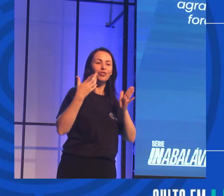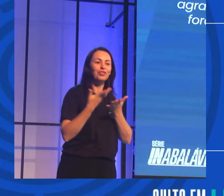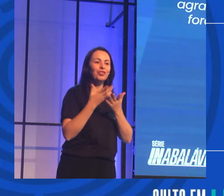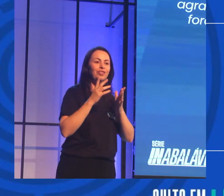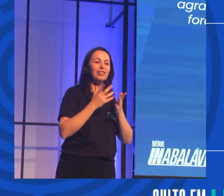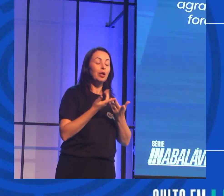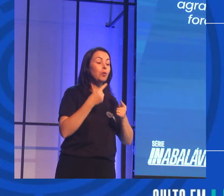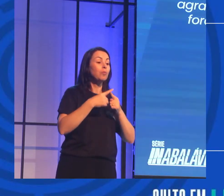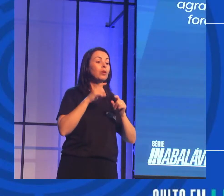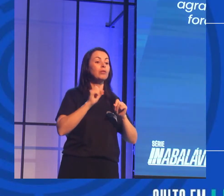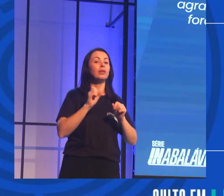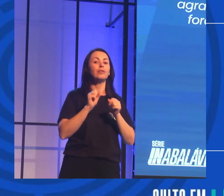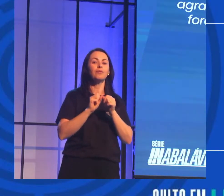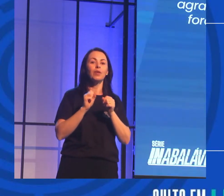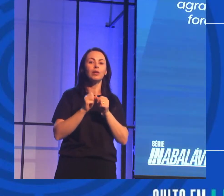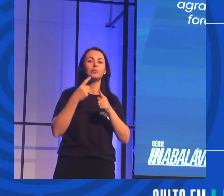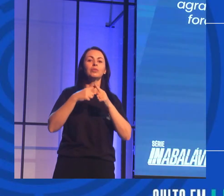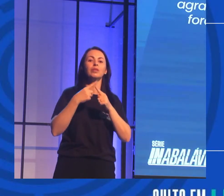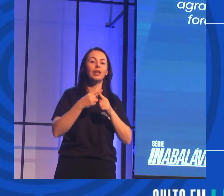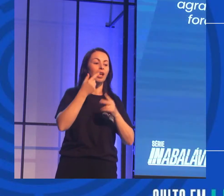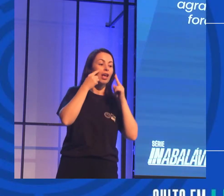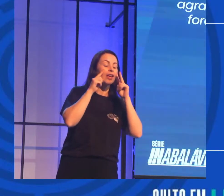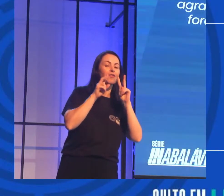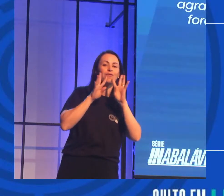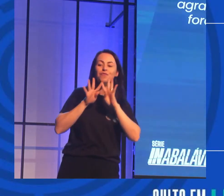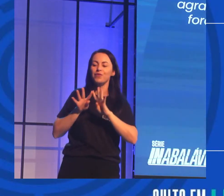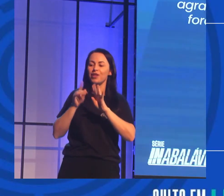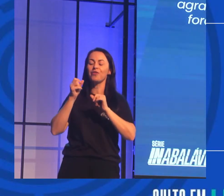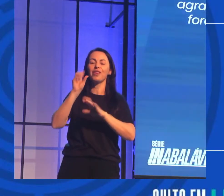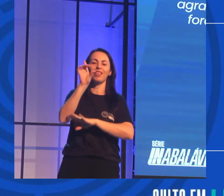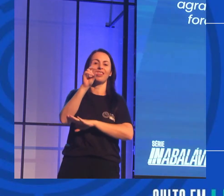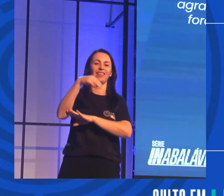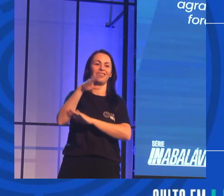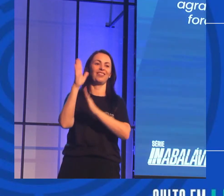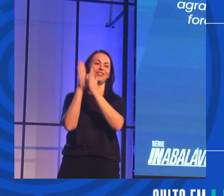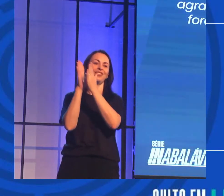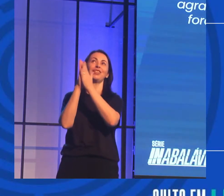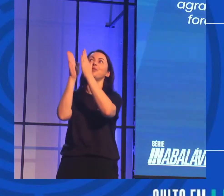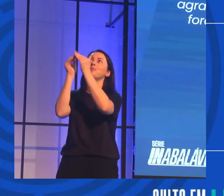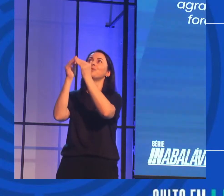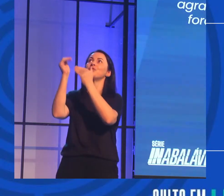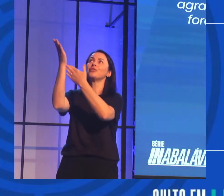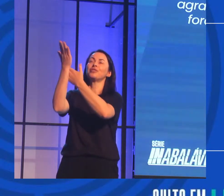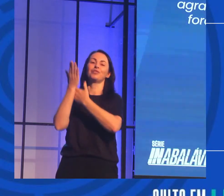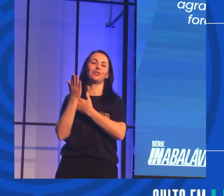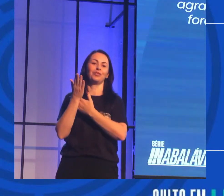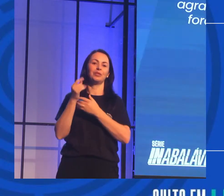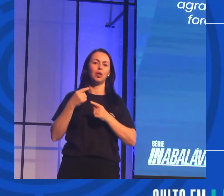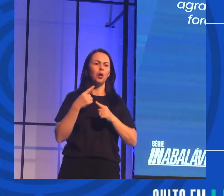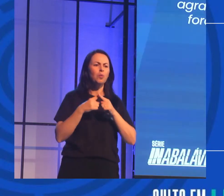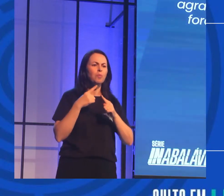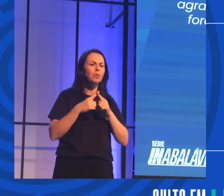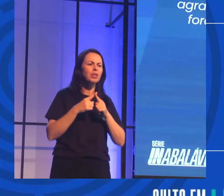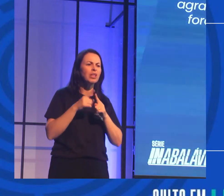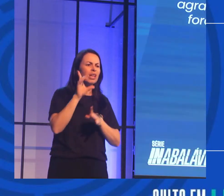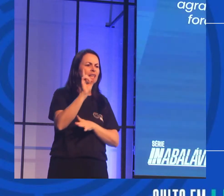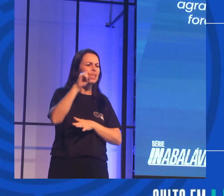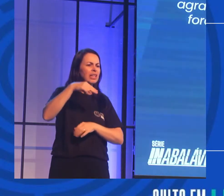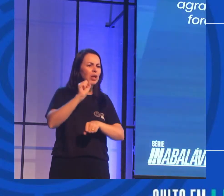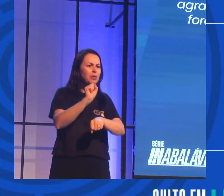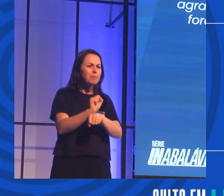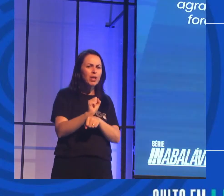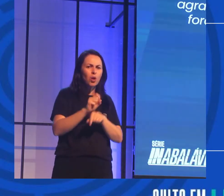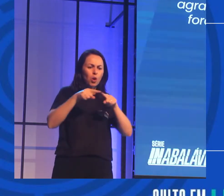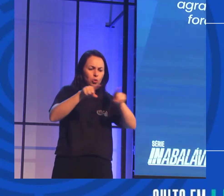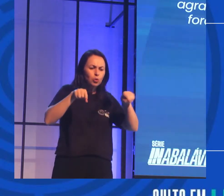pedindo ajuda a Deus. A questão é, Daniel não esperou estar na cova dos leões para orar.